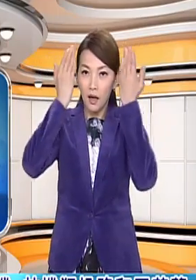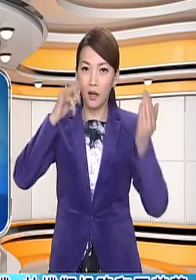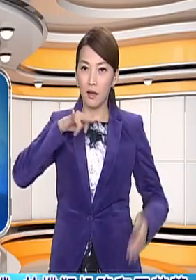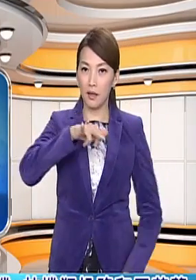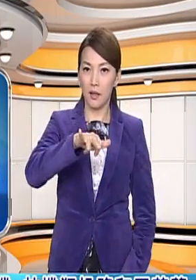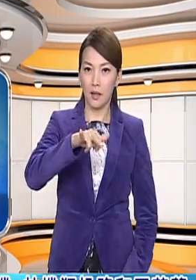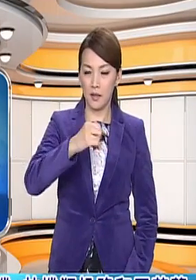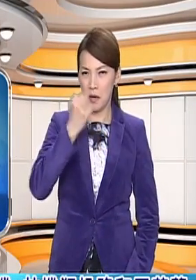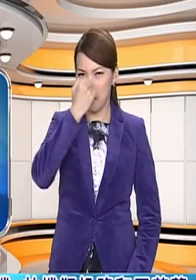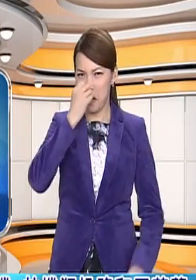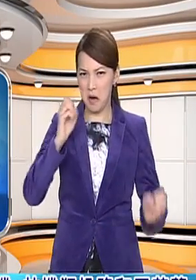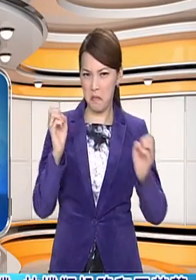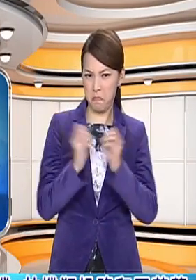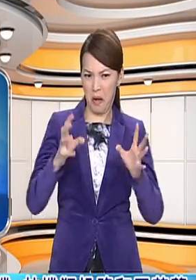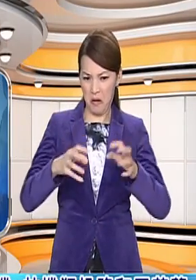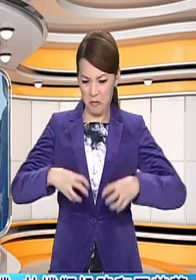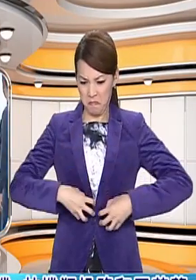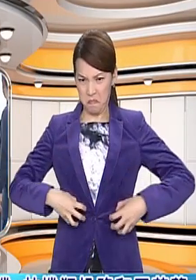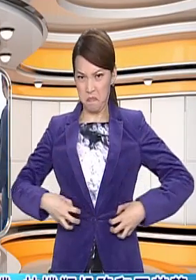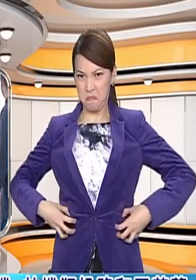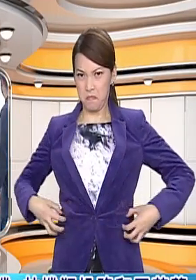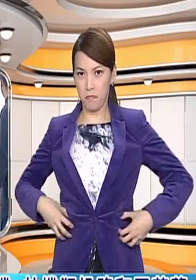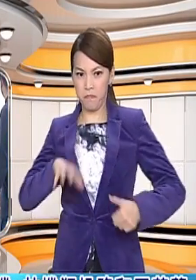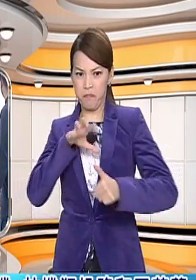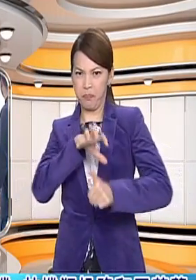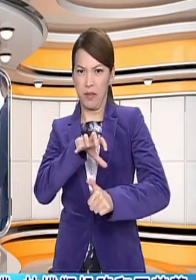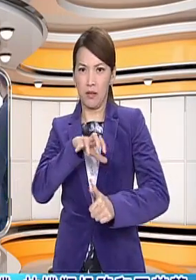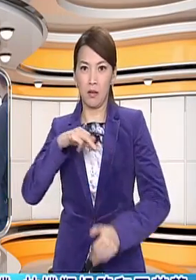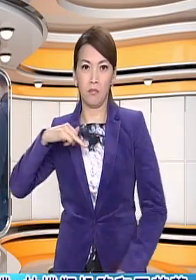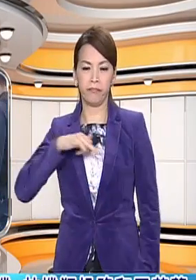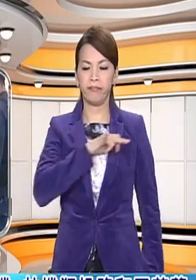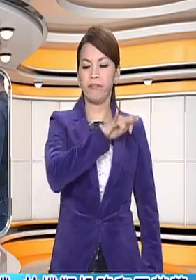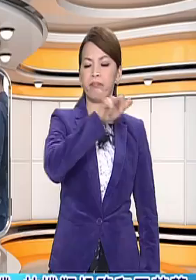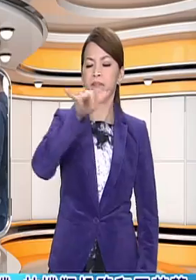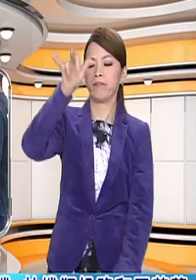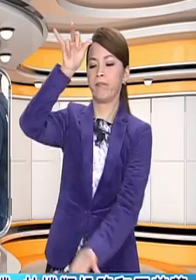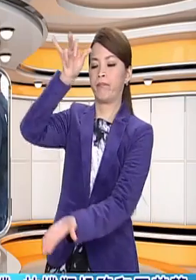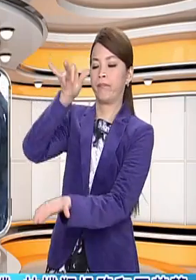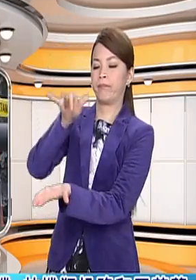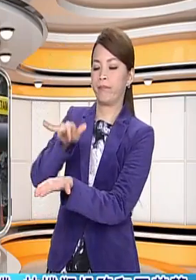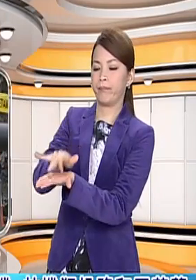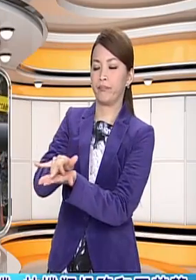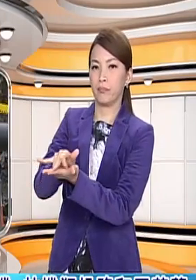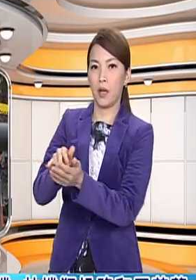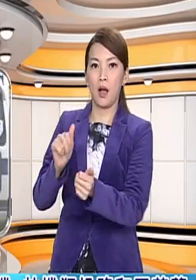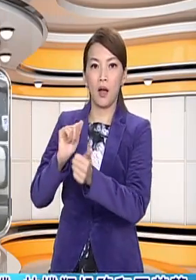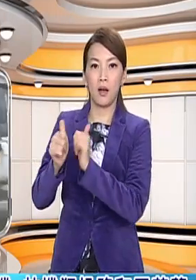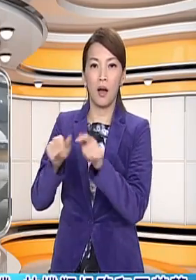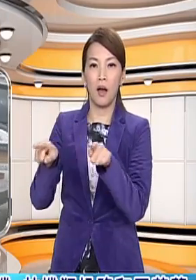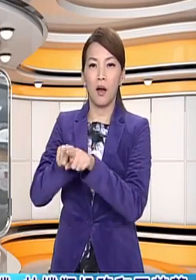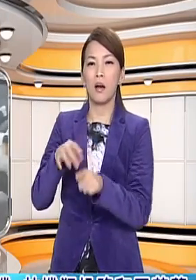埃及航空公司一架班机遭到了歹徒挟持，中途转降在塞浦路